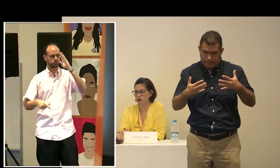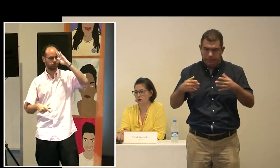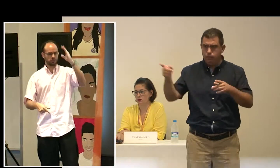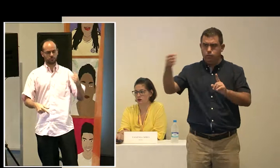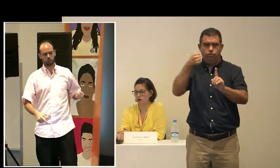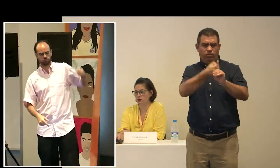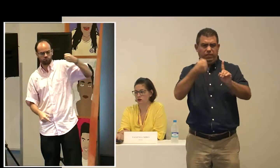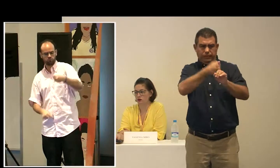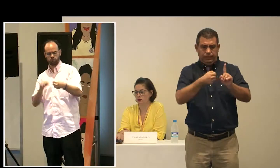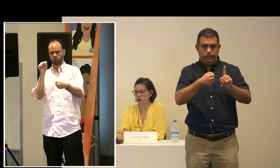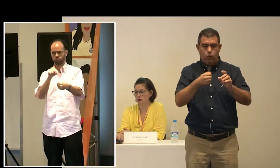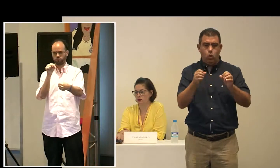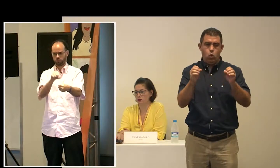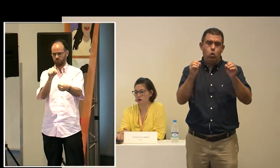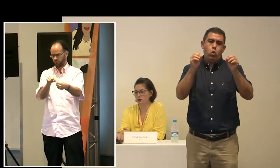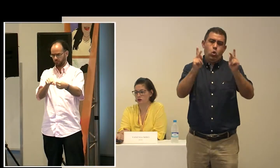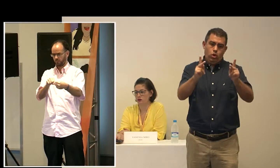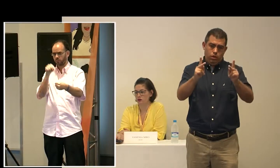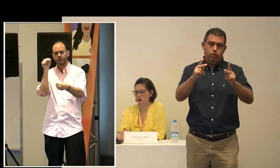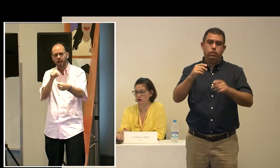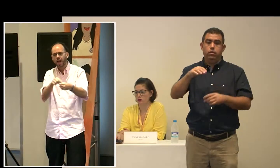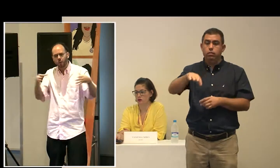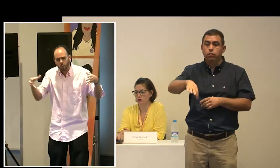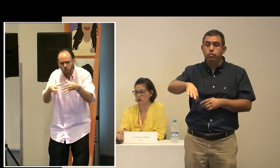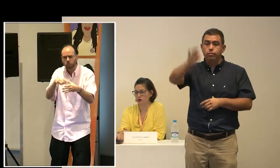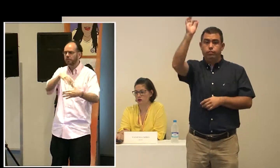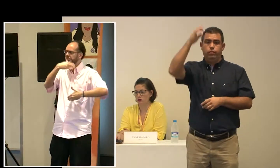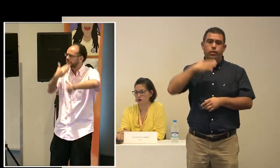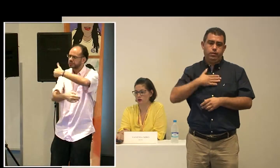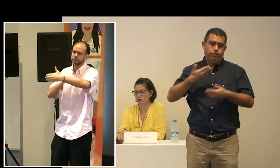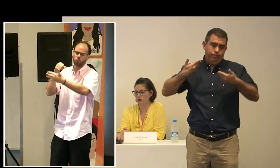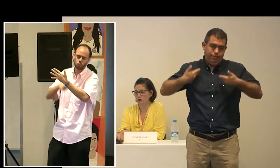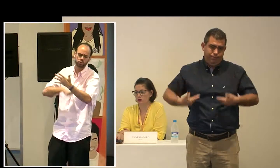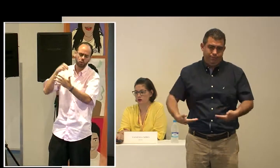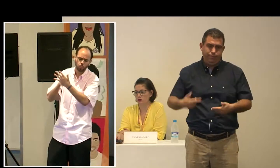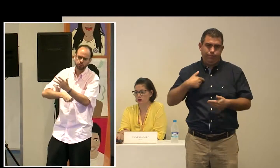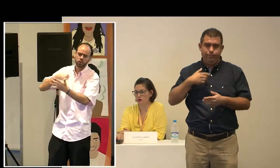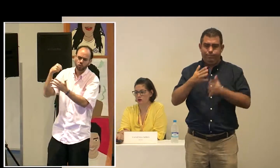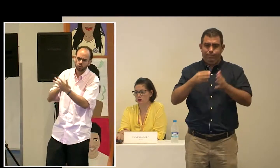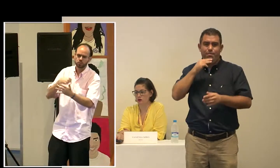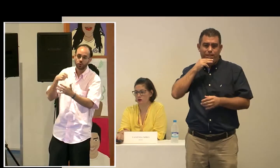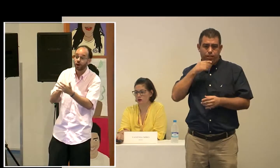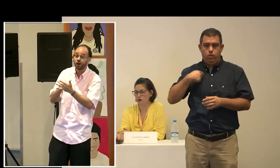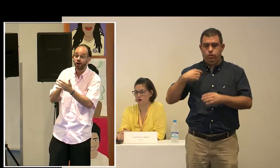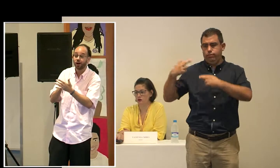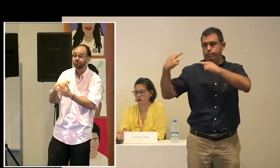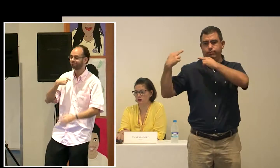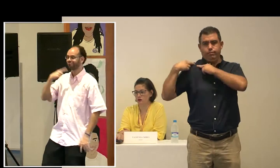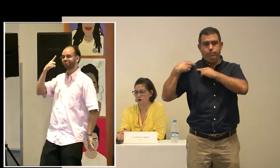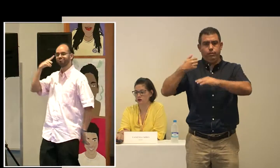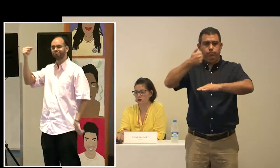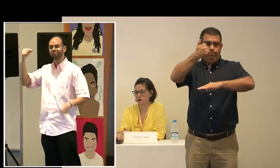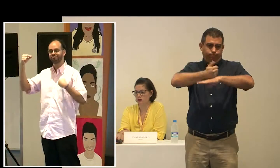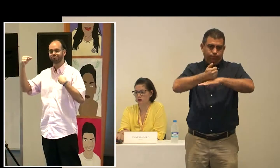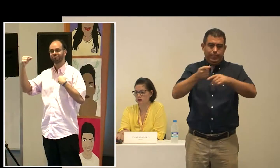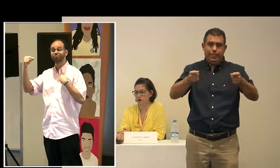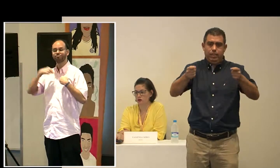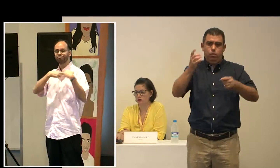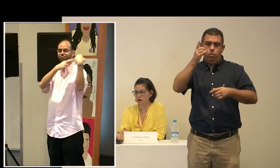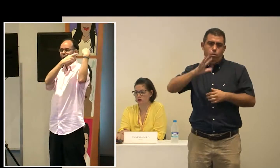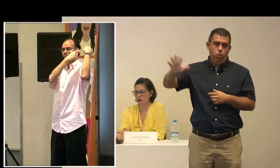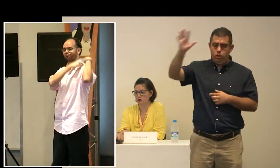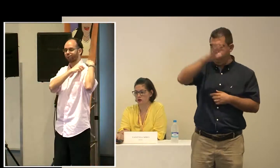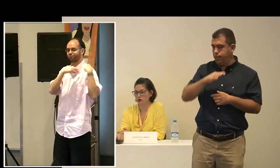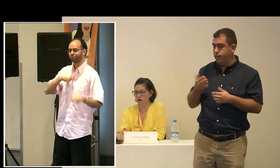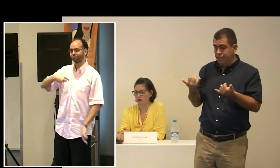Mas nesse momento o surdo está buscando o protagonismo dele. Ele está deixando o ouvinte de lado e fazendo dentro da comunidade surda,